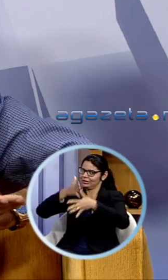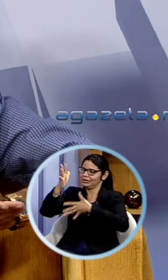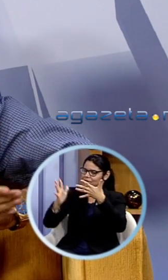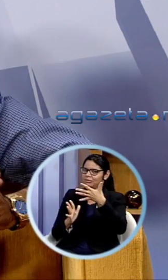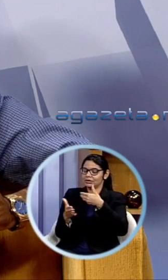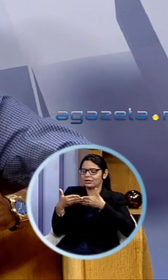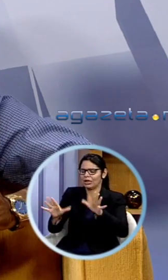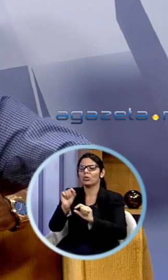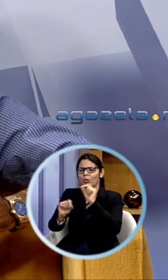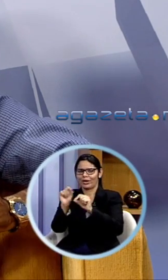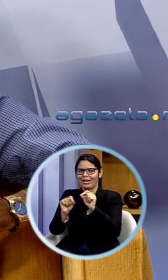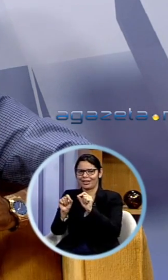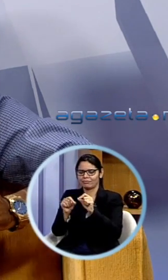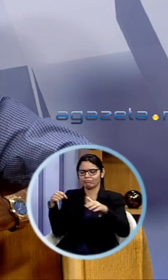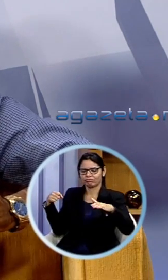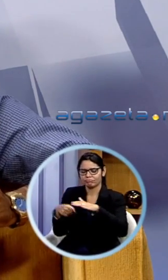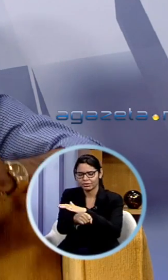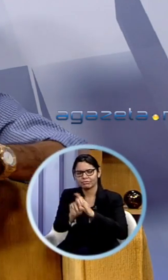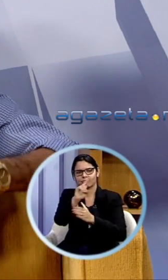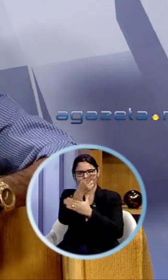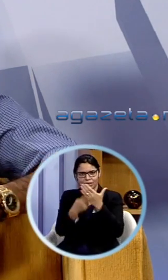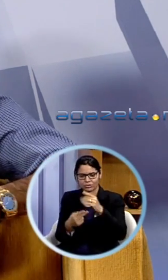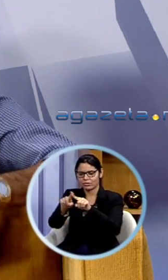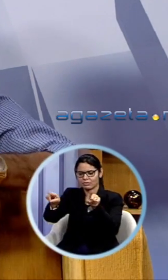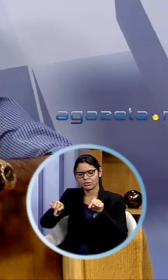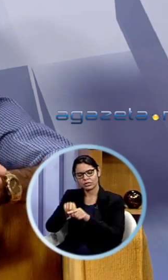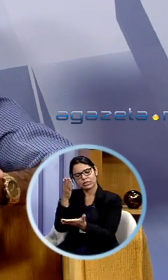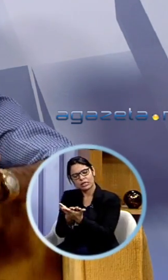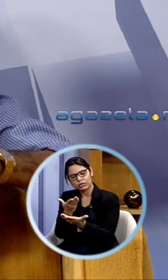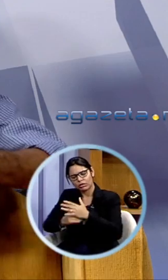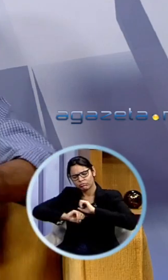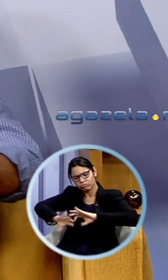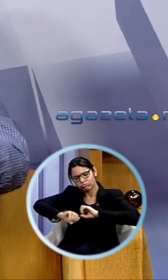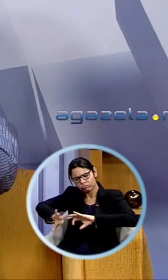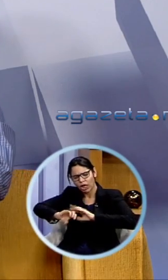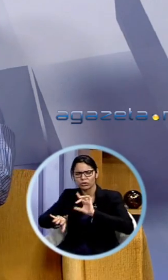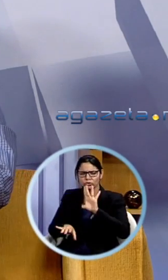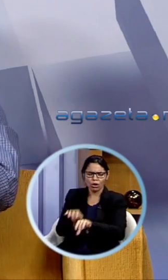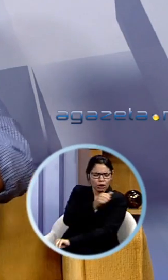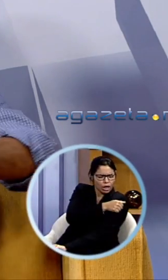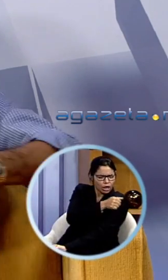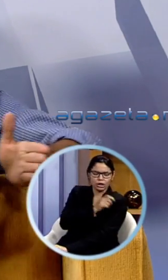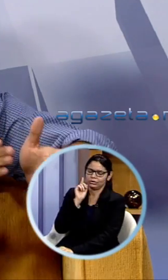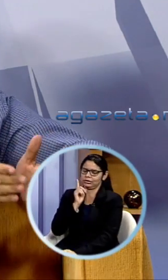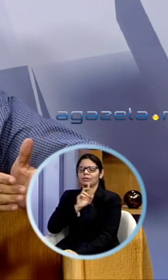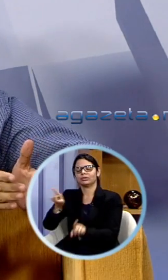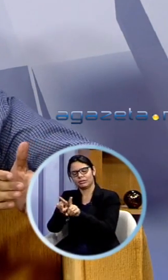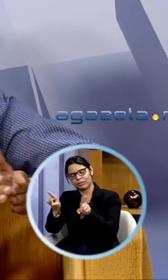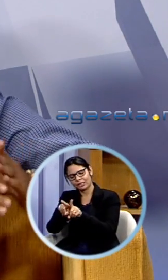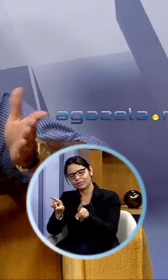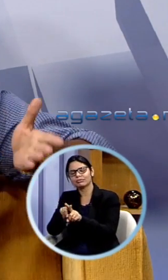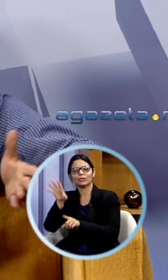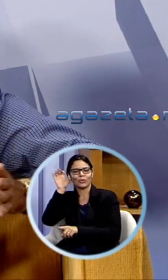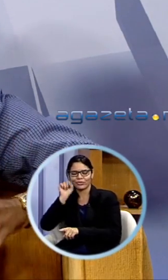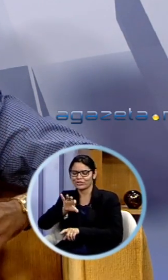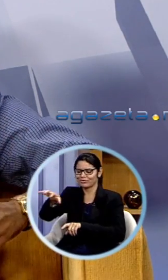bilinguismo Né é a atuação do professor em sala de aula para a preparação não só do aluno surdo mas também do aluno ouvinte